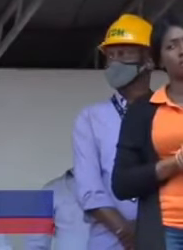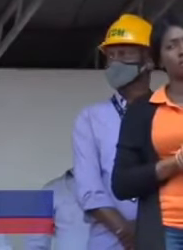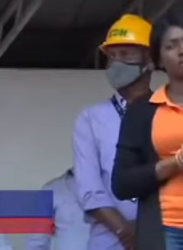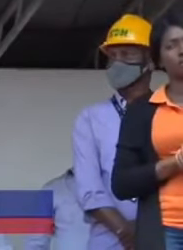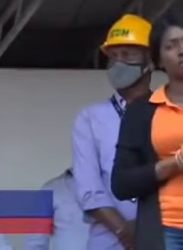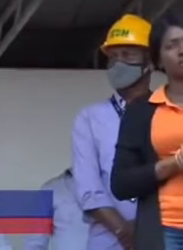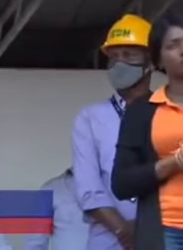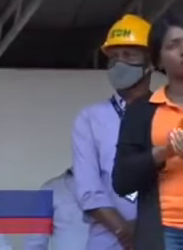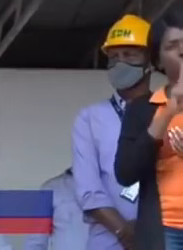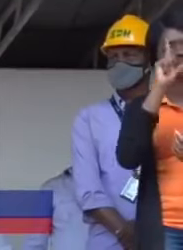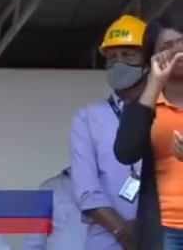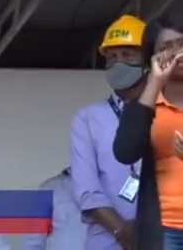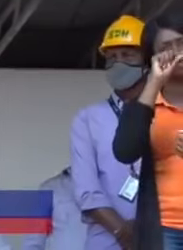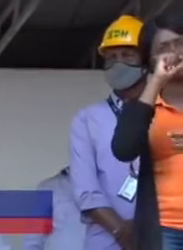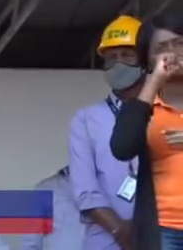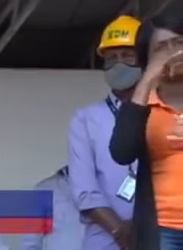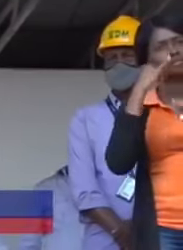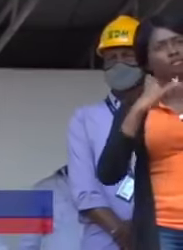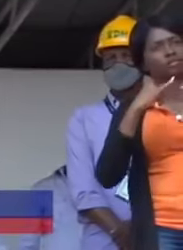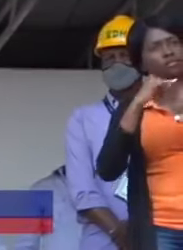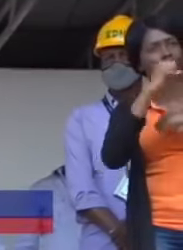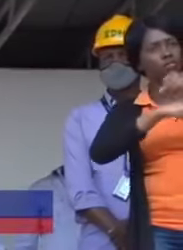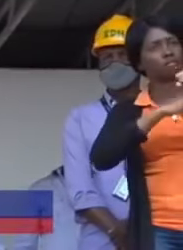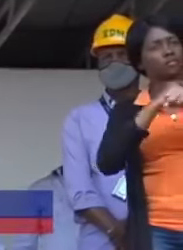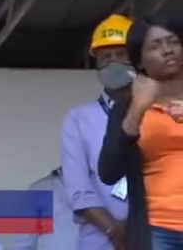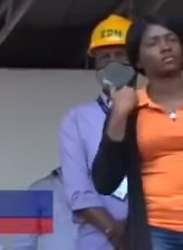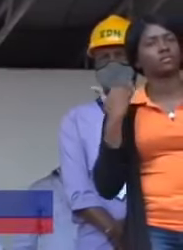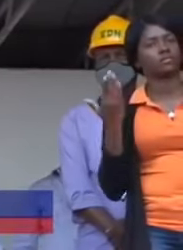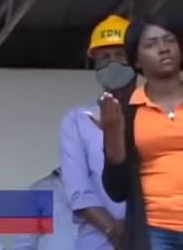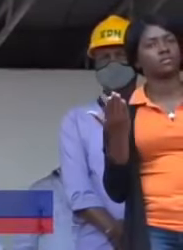Pendant 20 dernières années de terrain, vous donnez-moi.